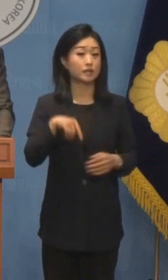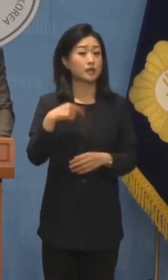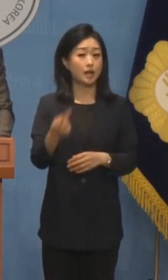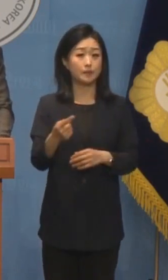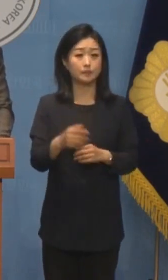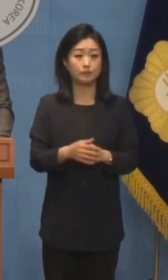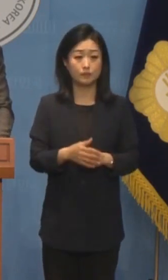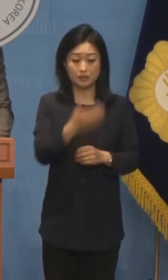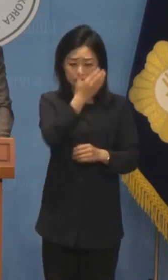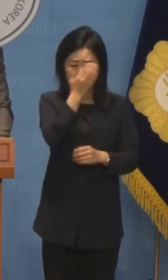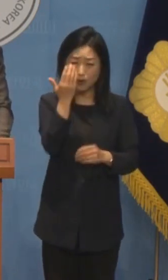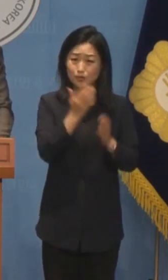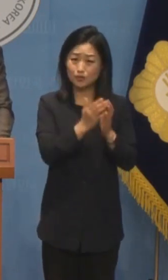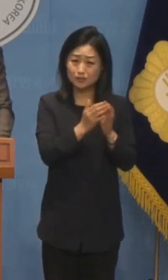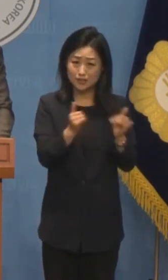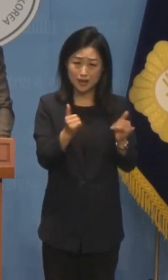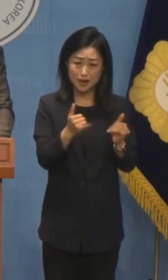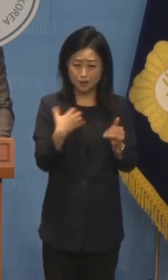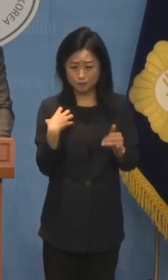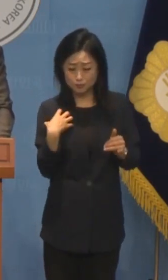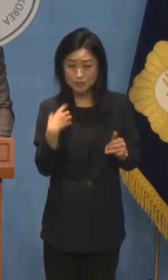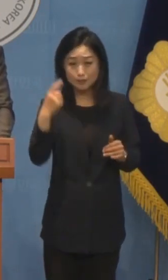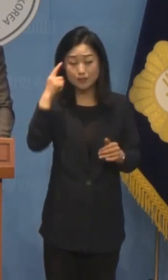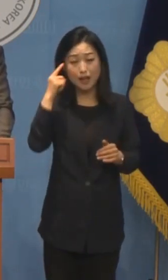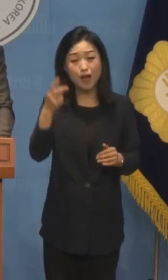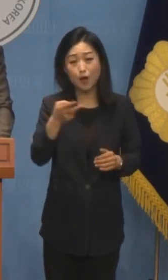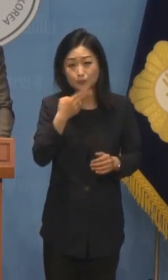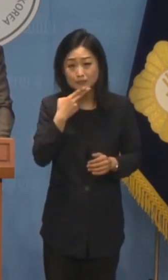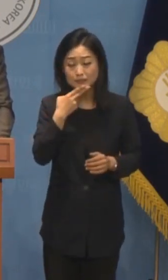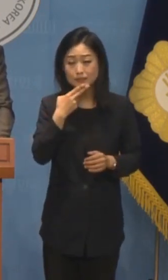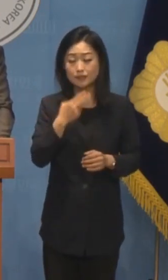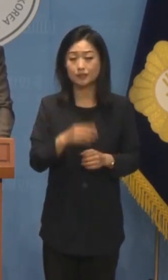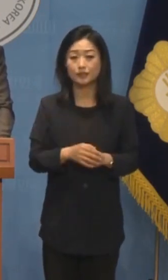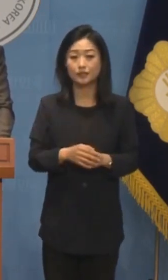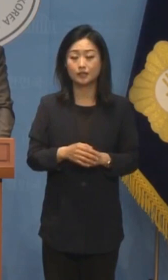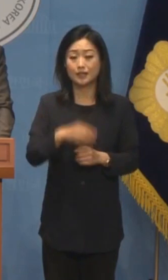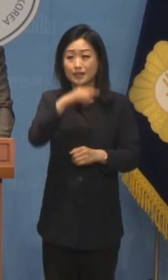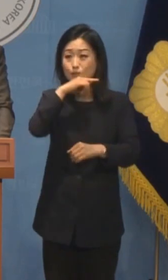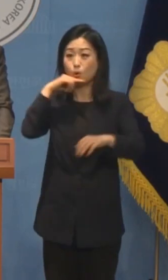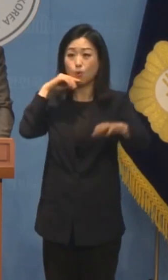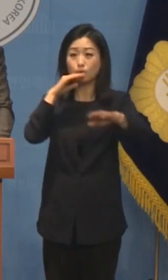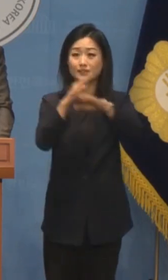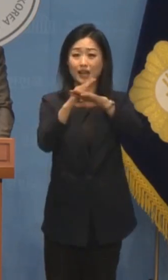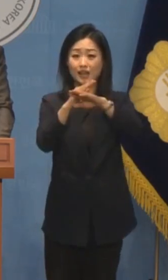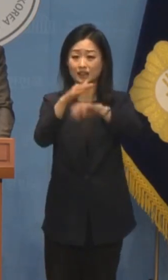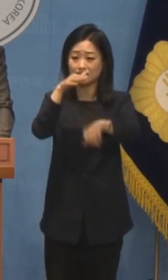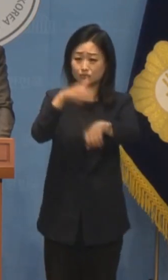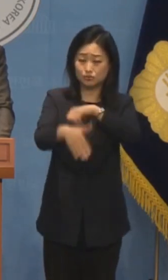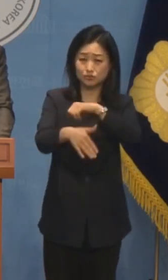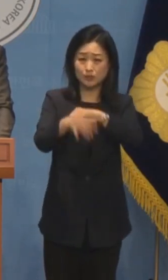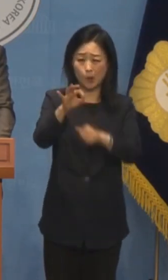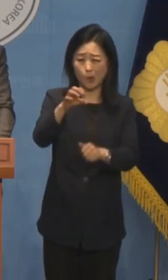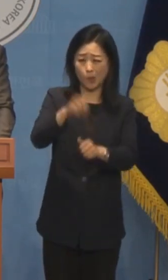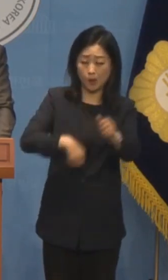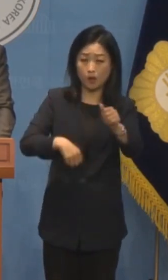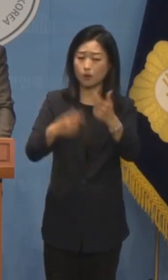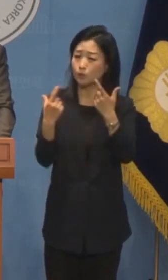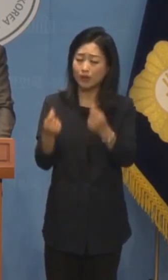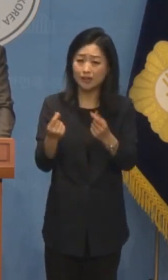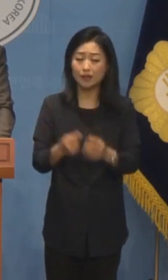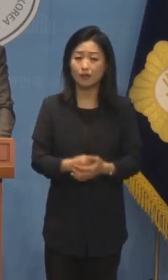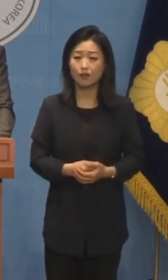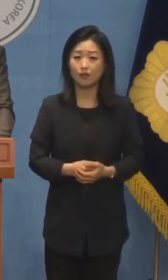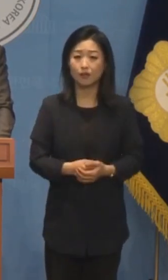고민 없이 나눠먹을 생각만 하다가 망한 20세기 공산 사회주의 국가의 숱한 실패 사례로부터 배운